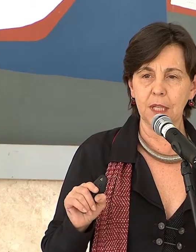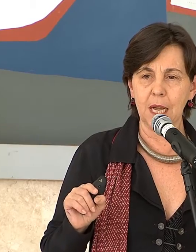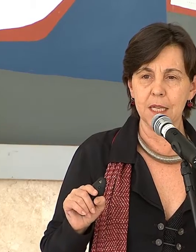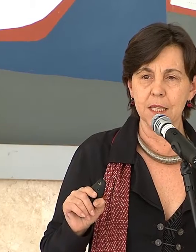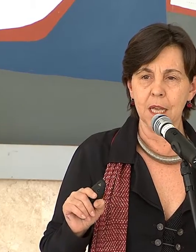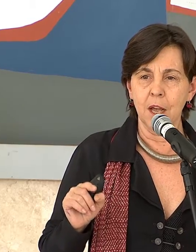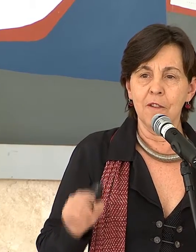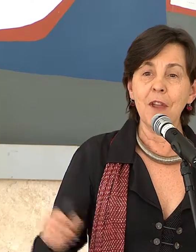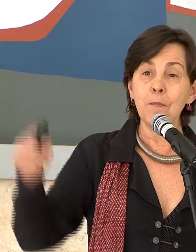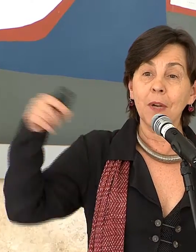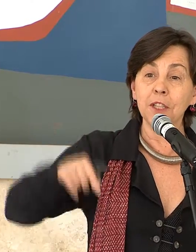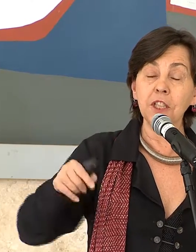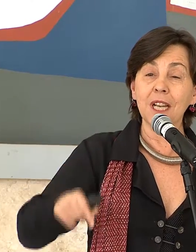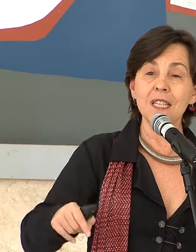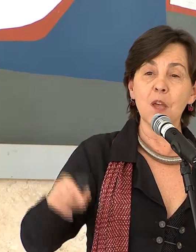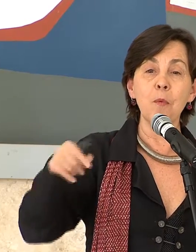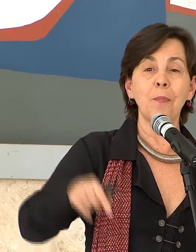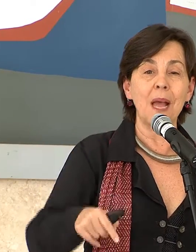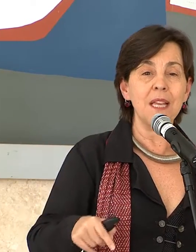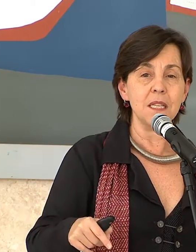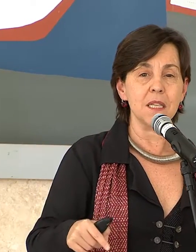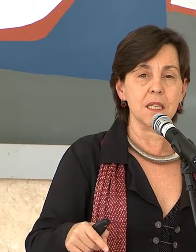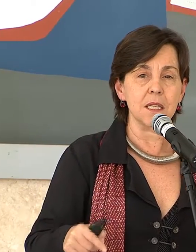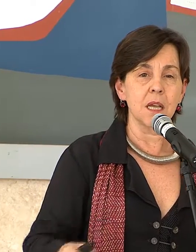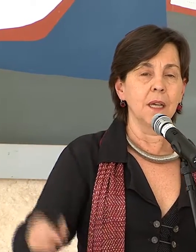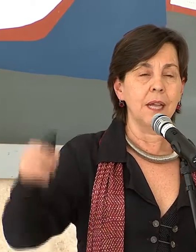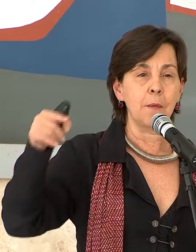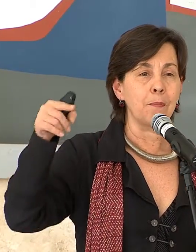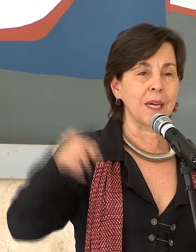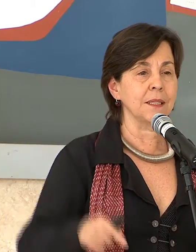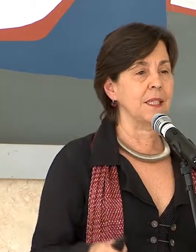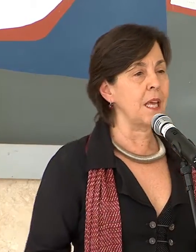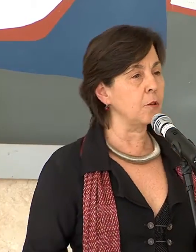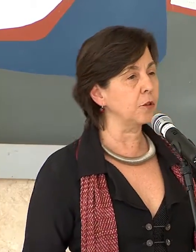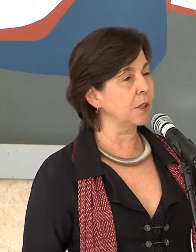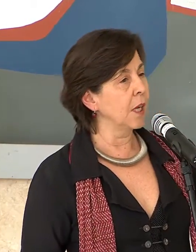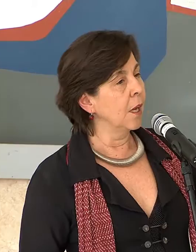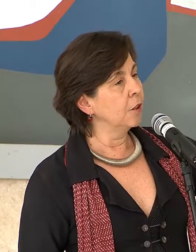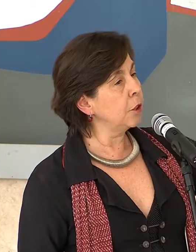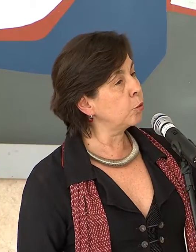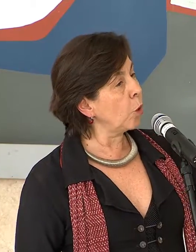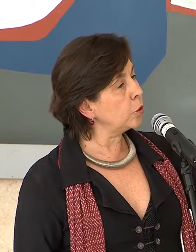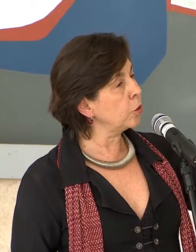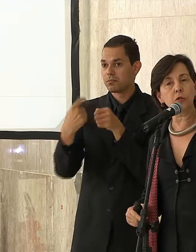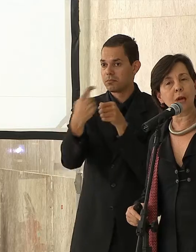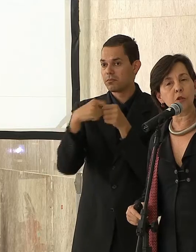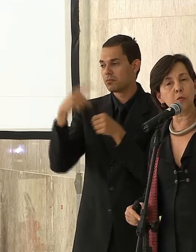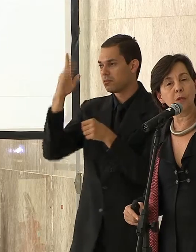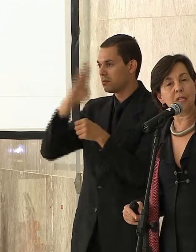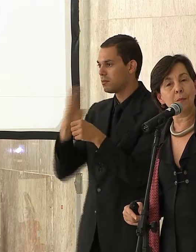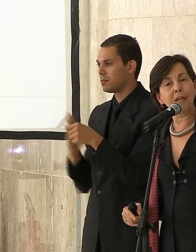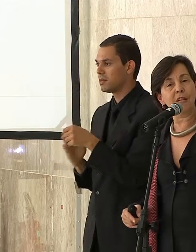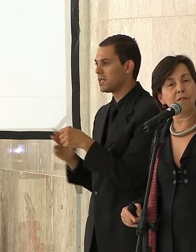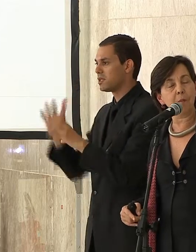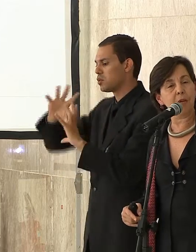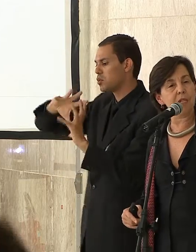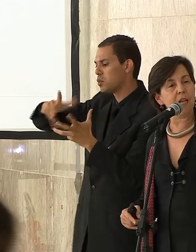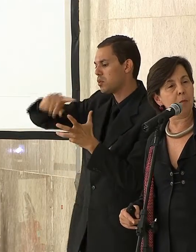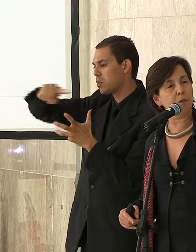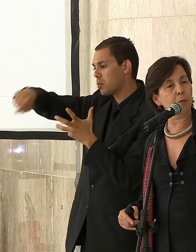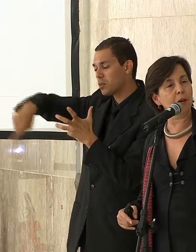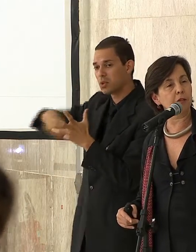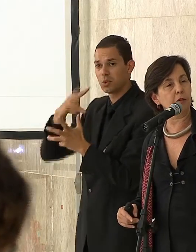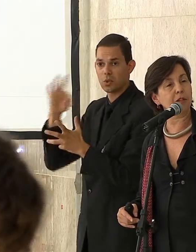políticas sociais. A gente recebe países, né, parceiros de todos os lugares do mundo. A semana que vem,